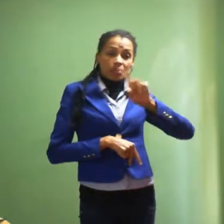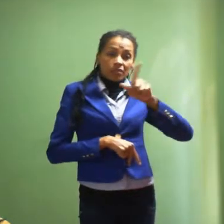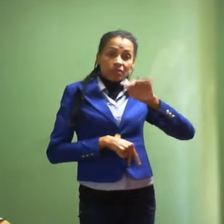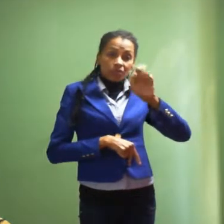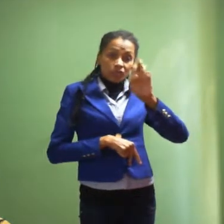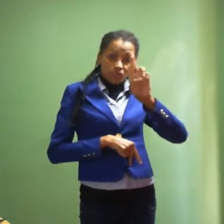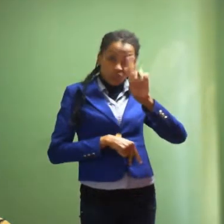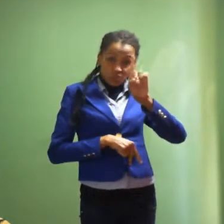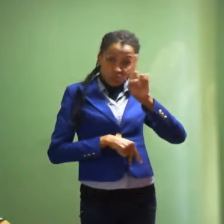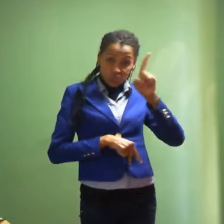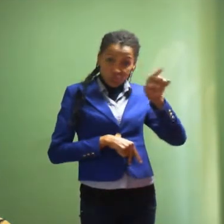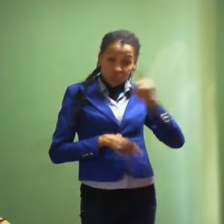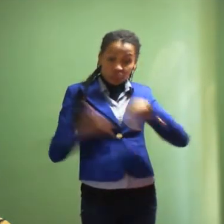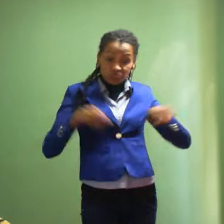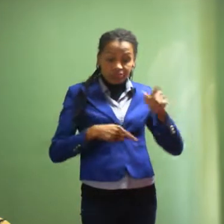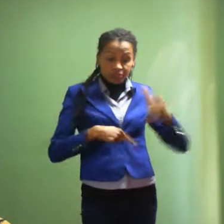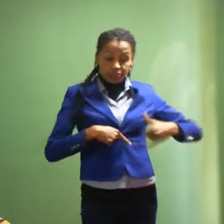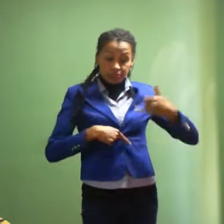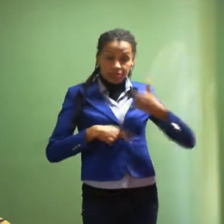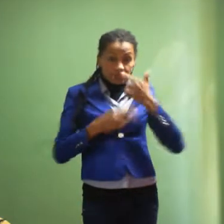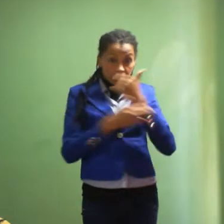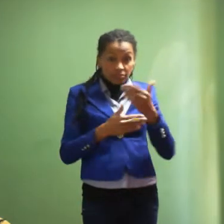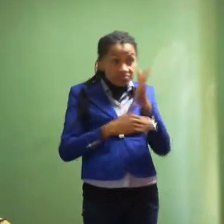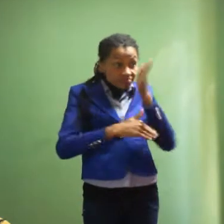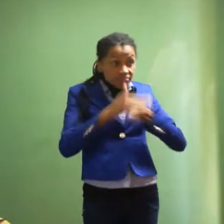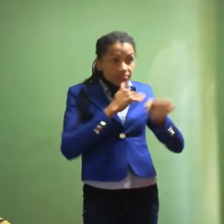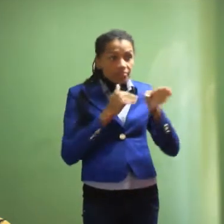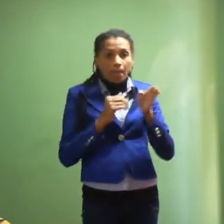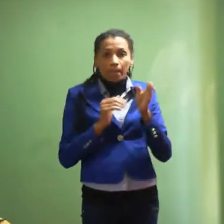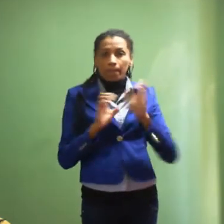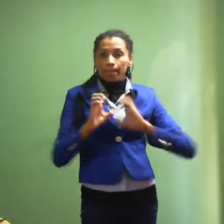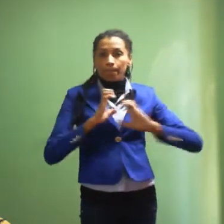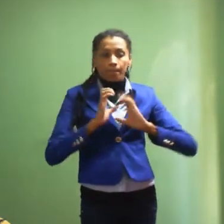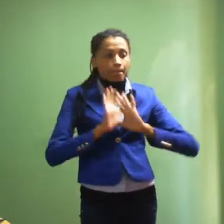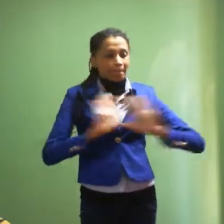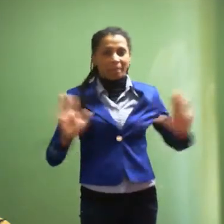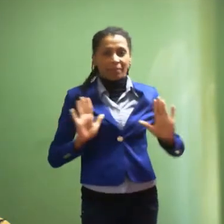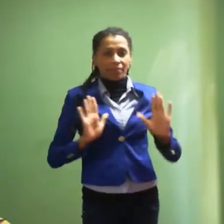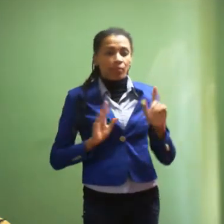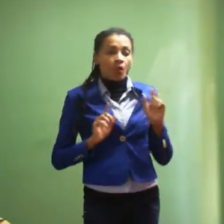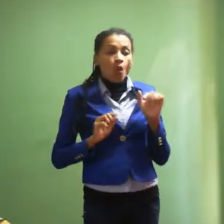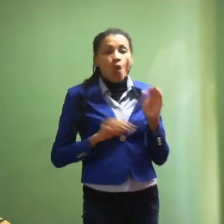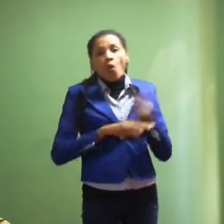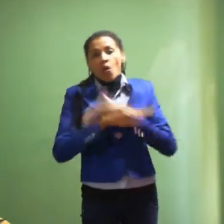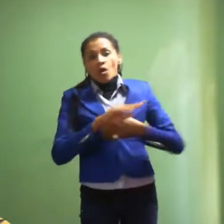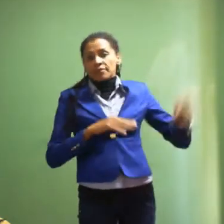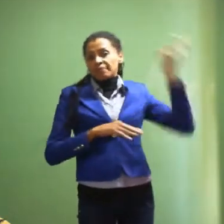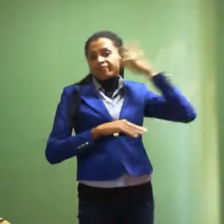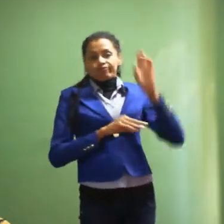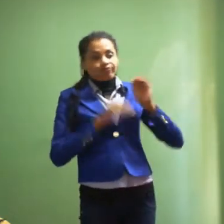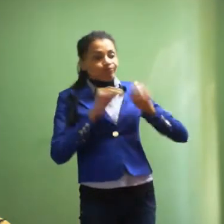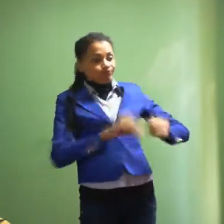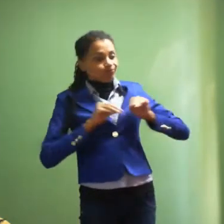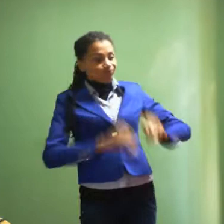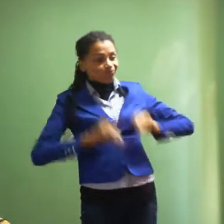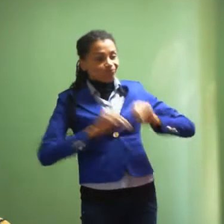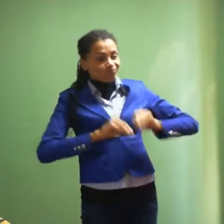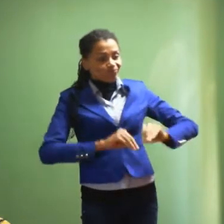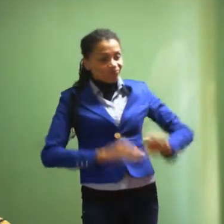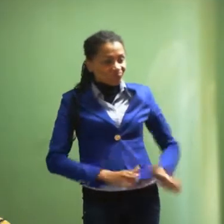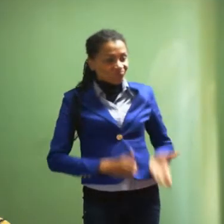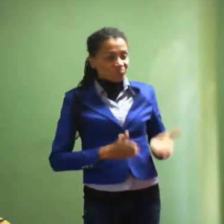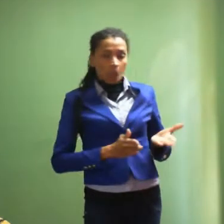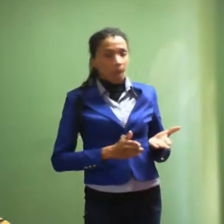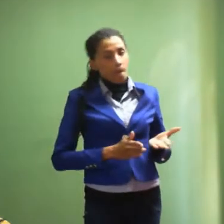llegan sin el uso de una lengua, o han pasado por procesos de rehabilitación porque han tenido implante y no ha sido exitoso, entonces van a